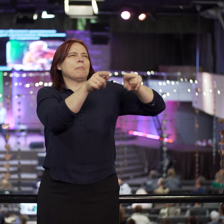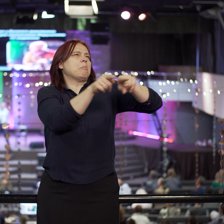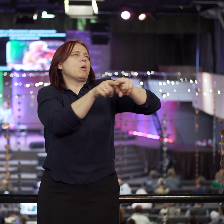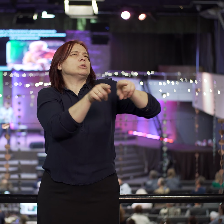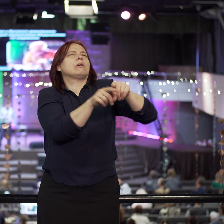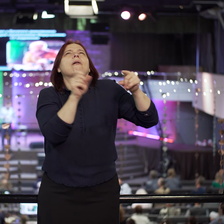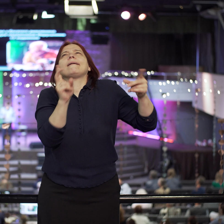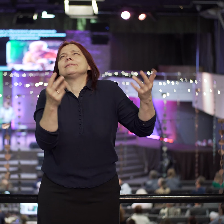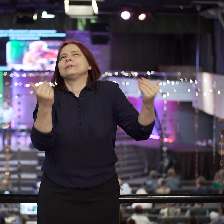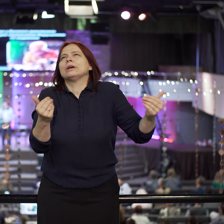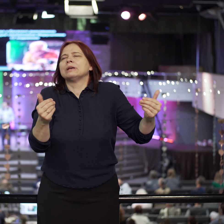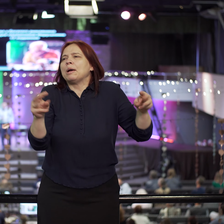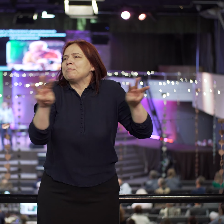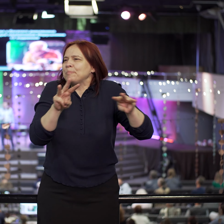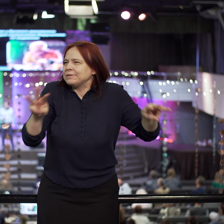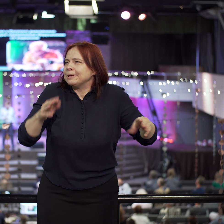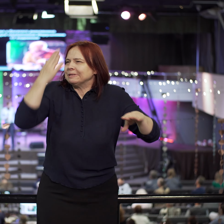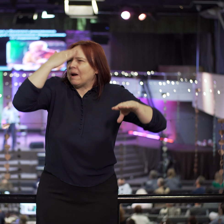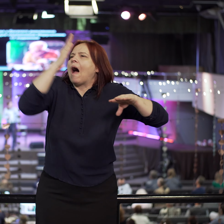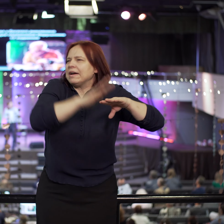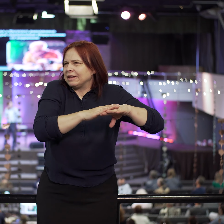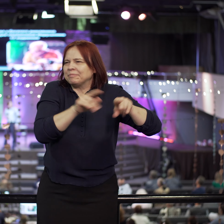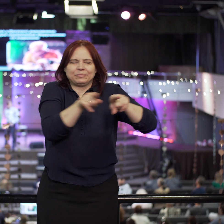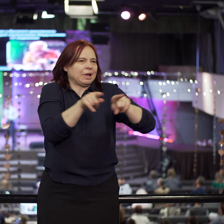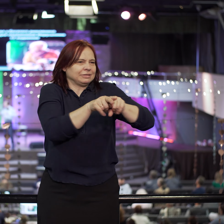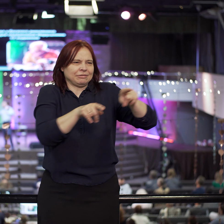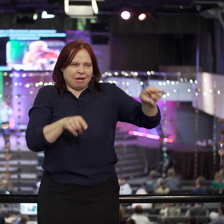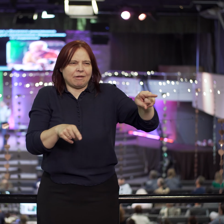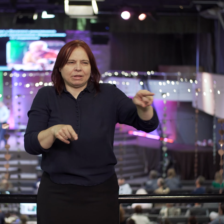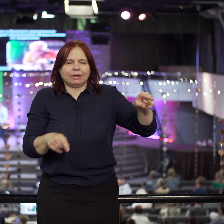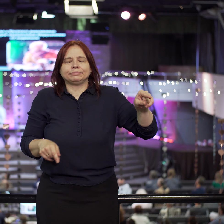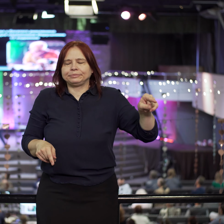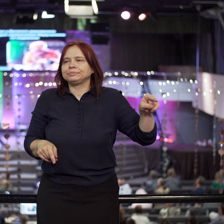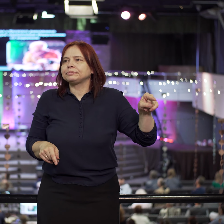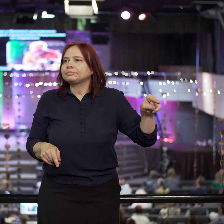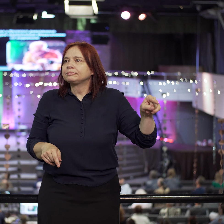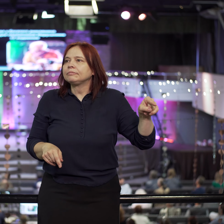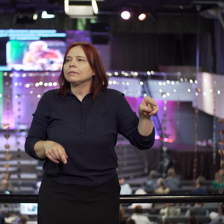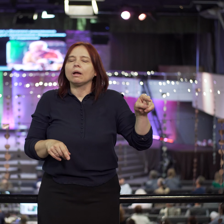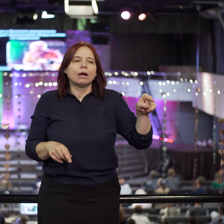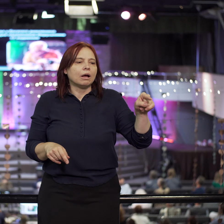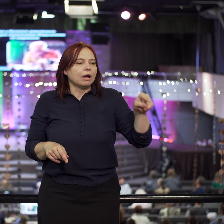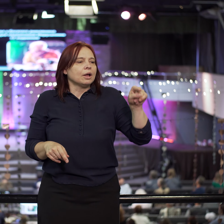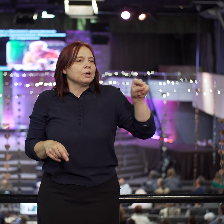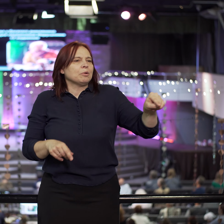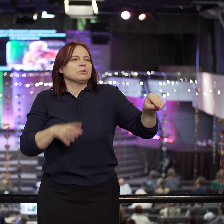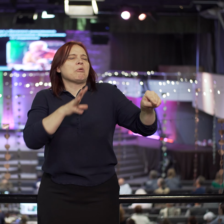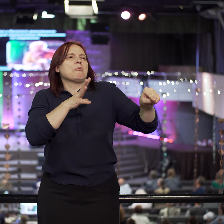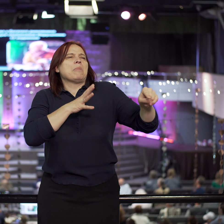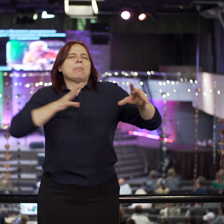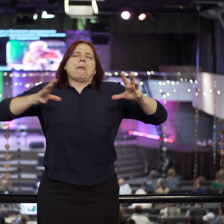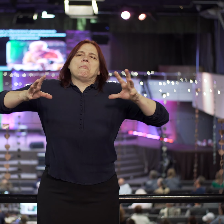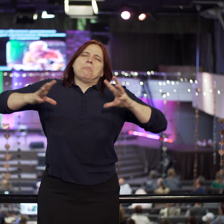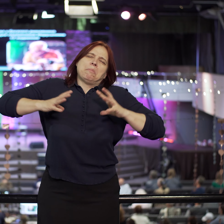Иудеи, близ Иерусалима. У него были там поместья,